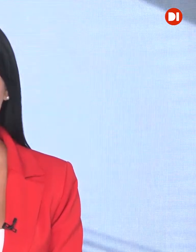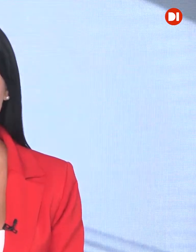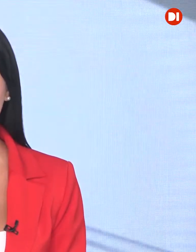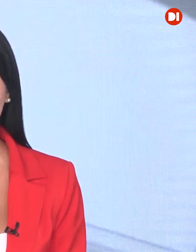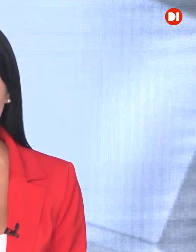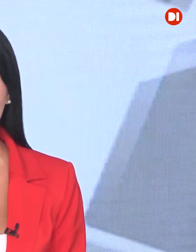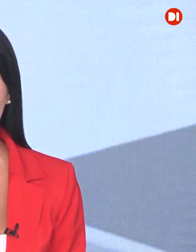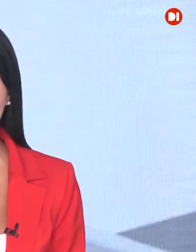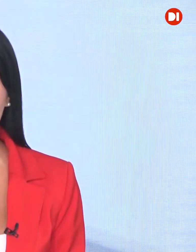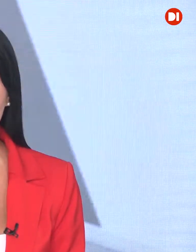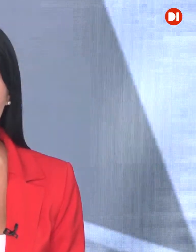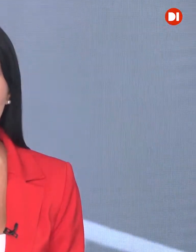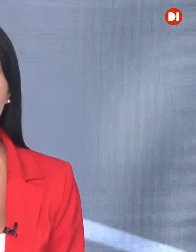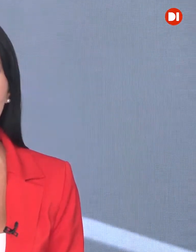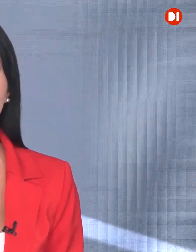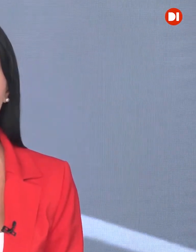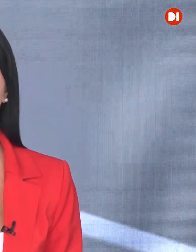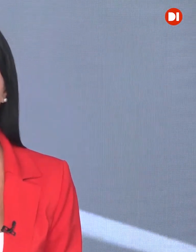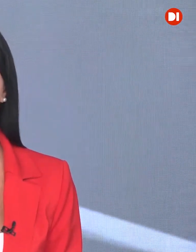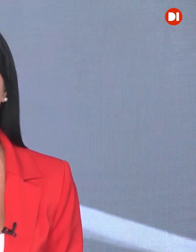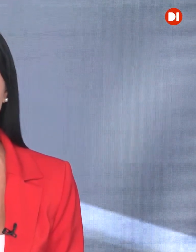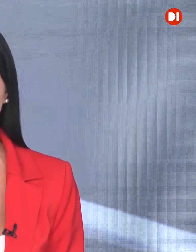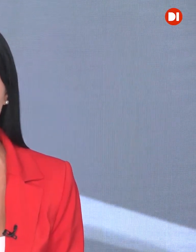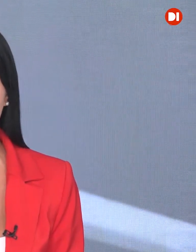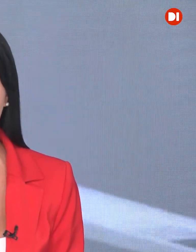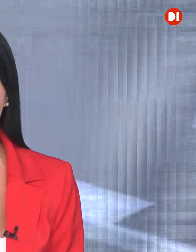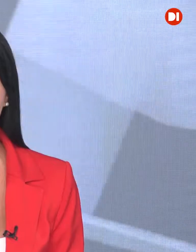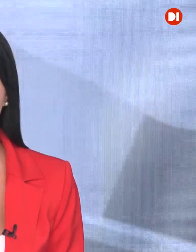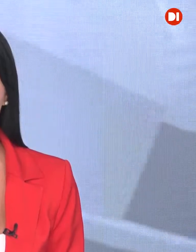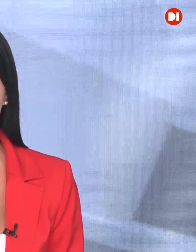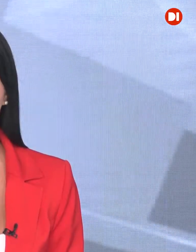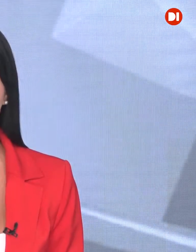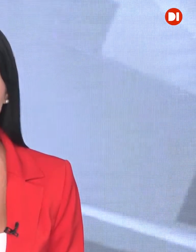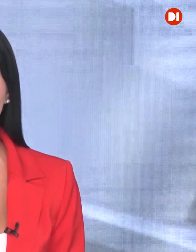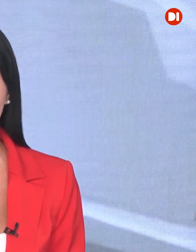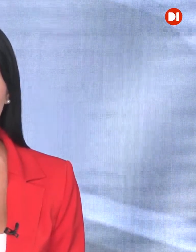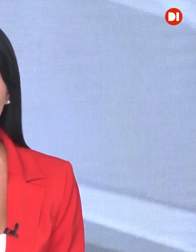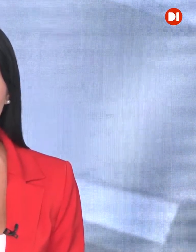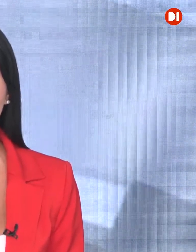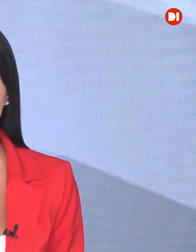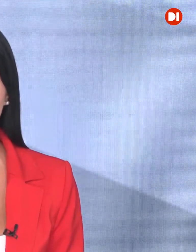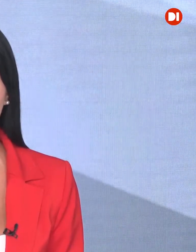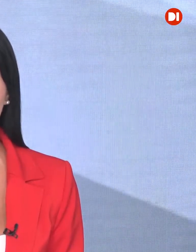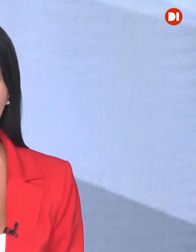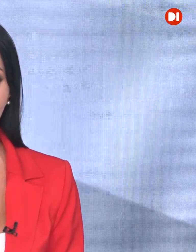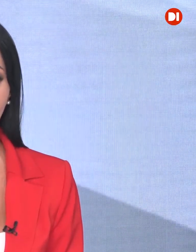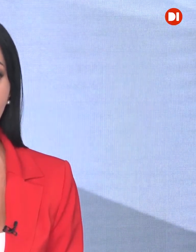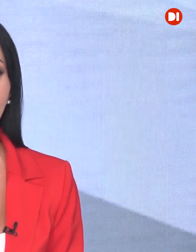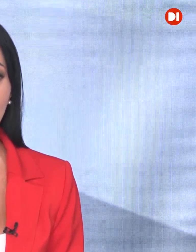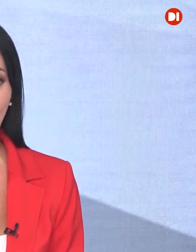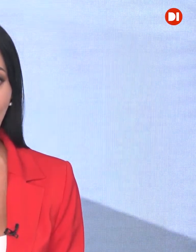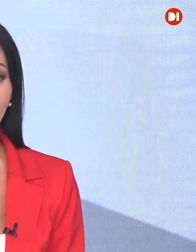Друга хвиля зняття протиепідемічних обмежень стартує з 22 травня. Обіцяють відновити роботу транспорту міського